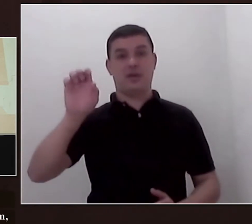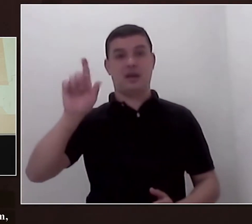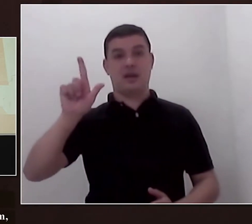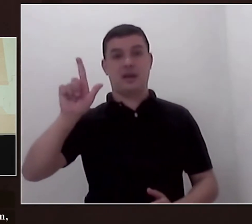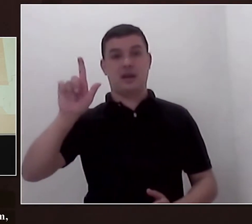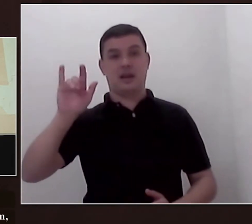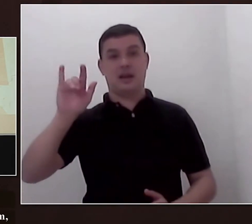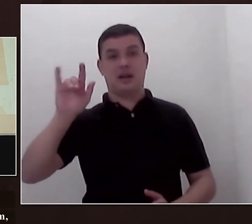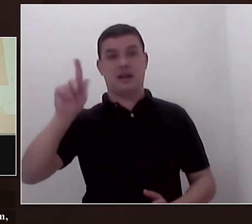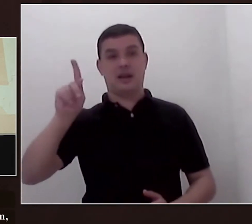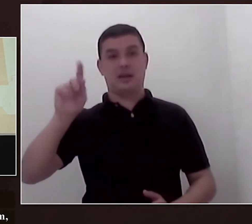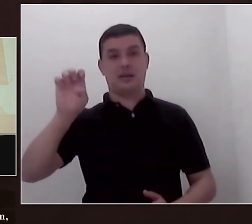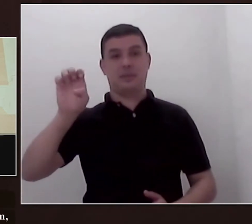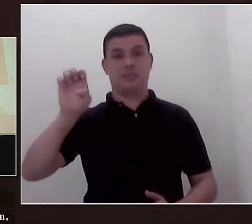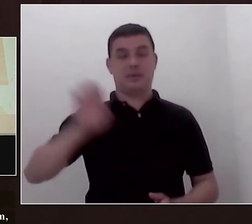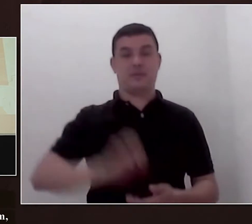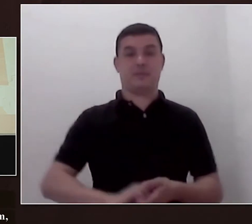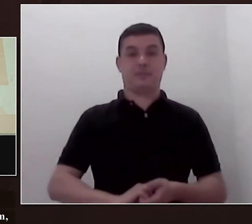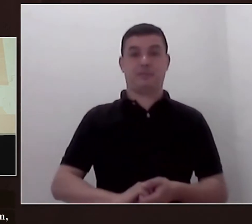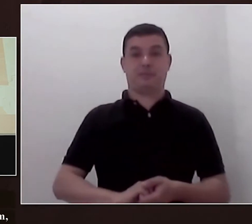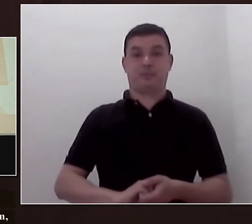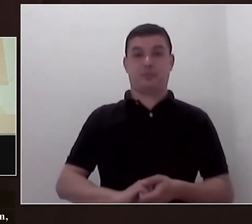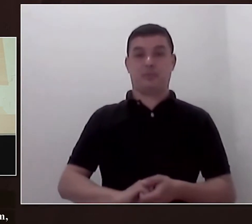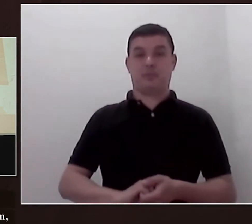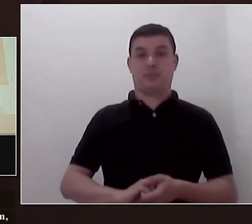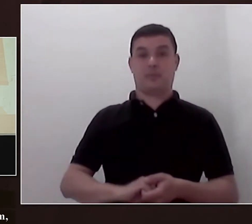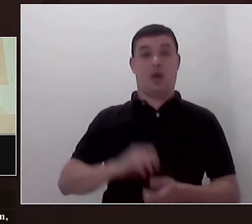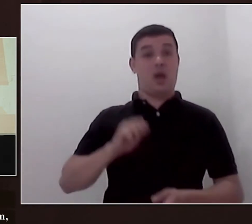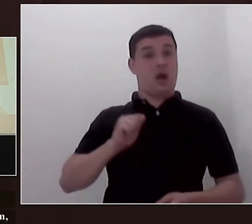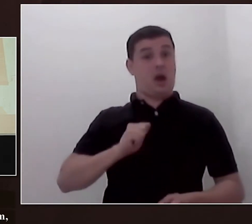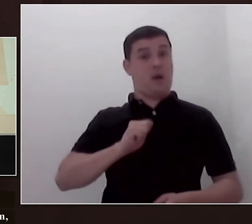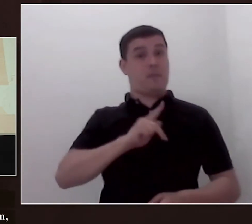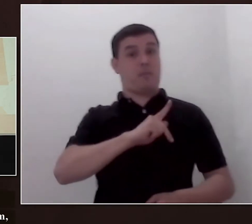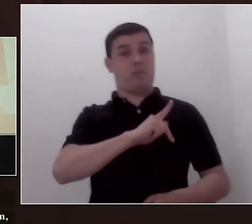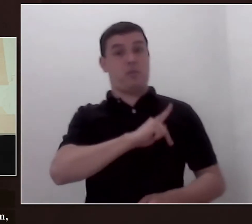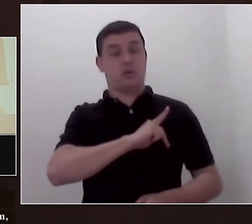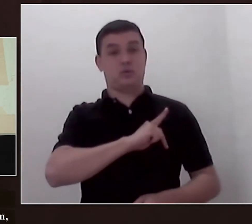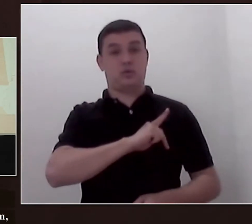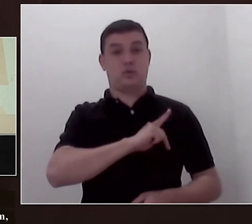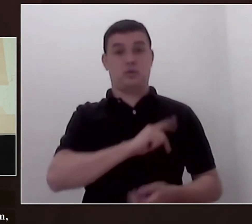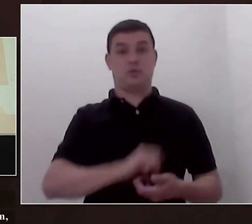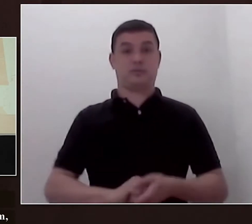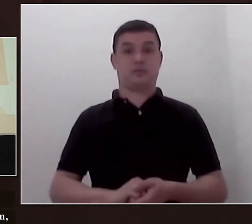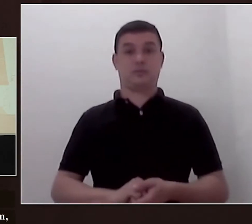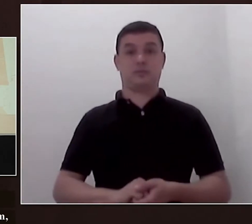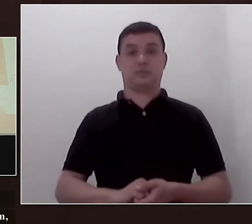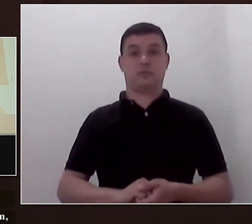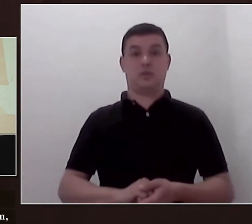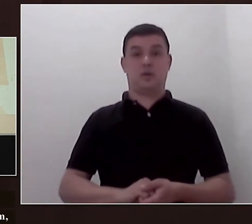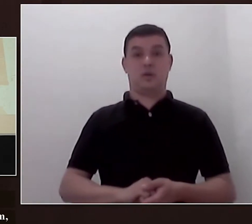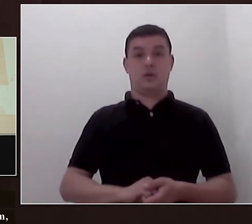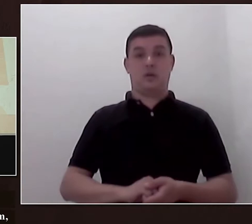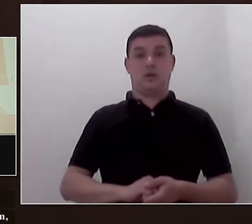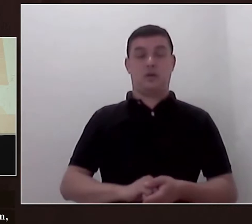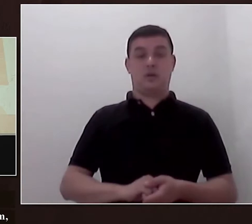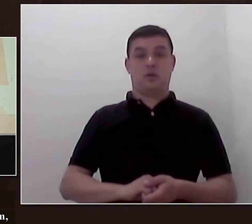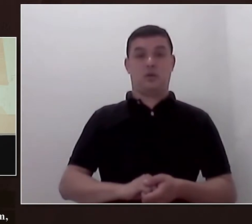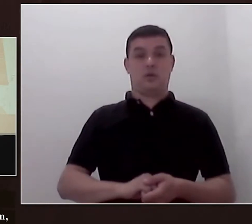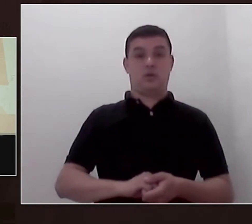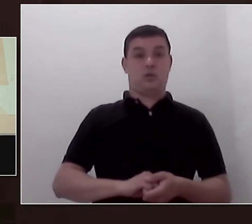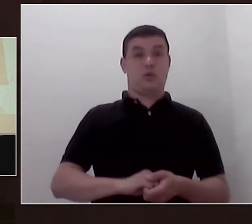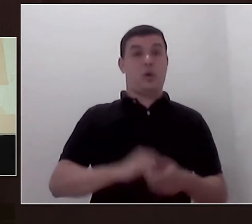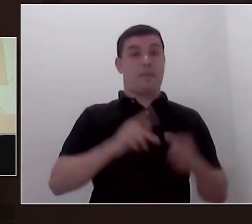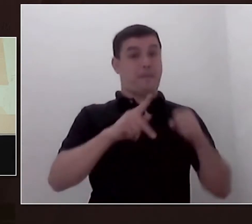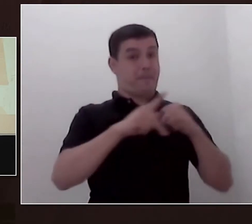que estavam em Jerusalém, que em Samaria recebera a palavra de Deus, enviaram-lhe Pedro e João, aos